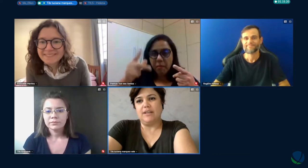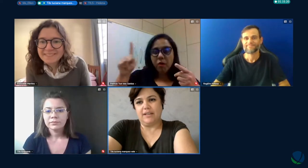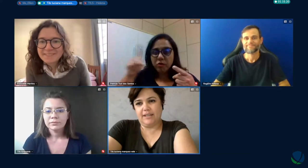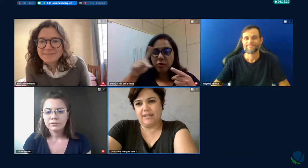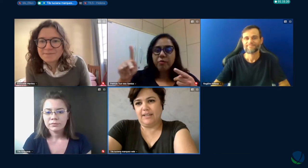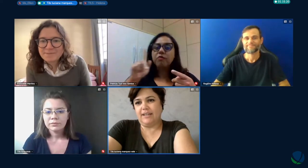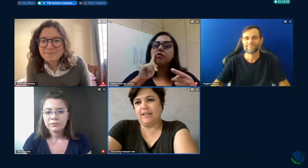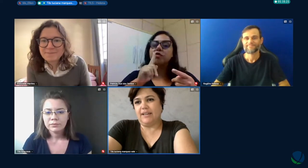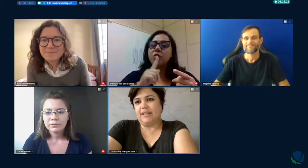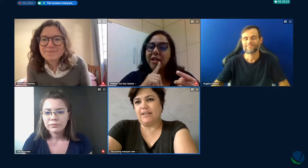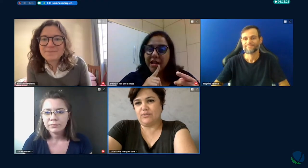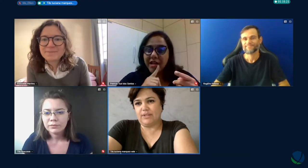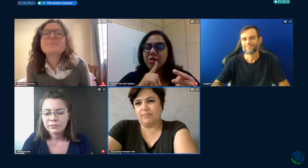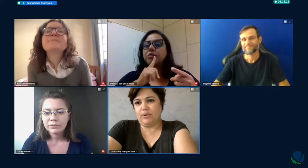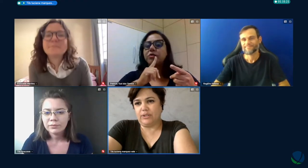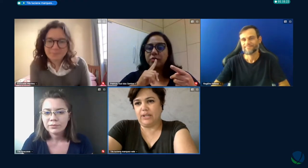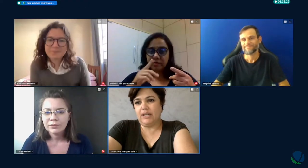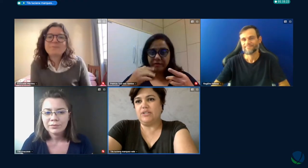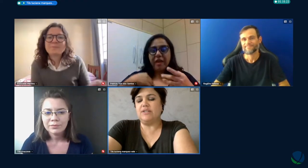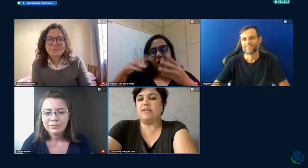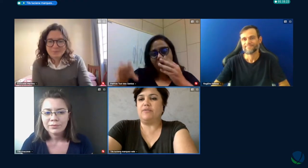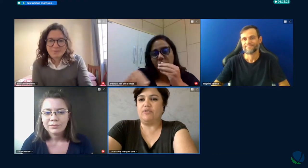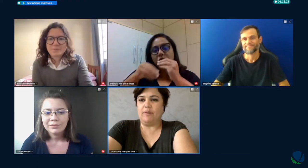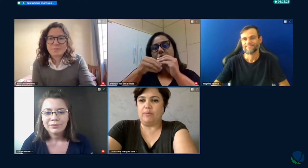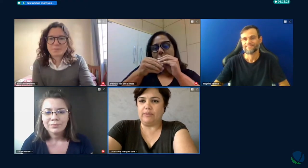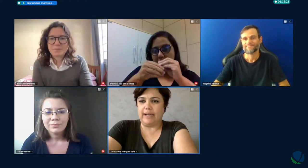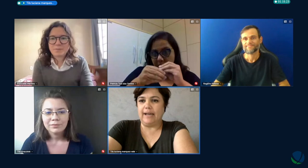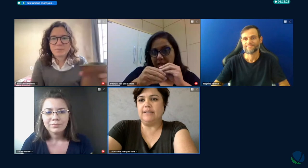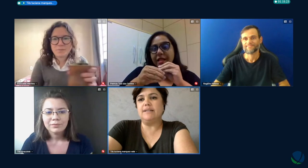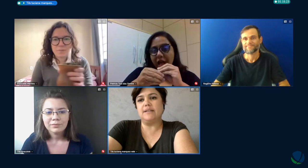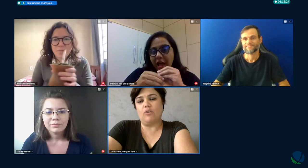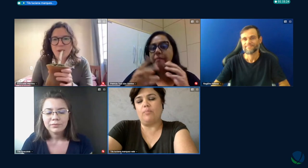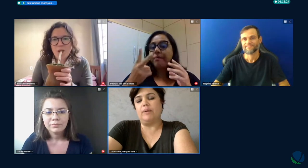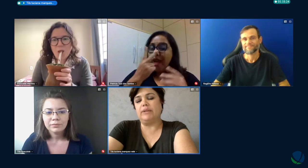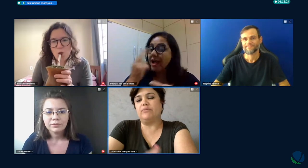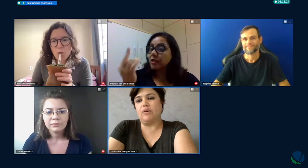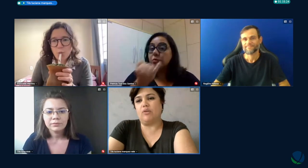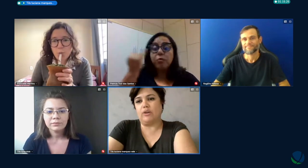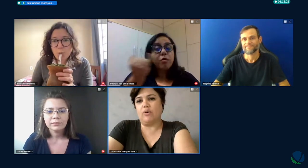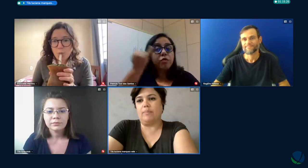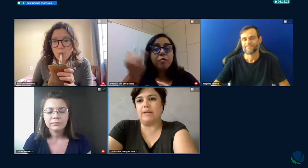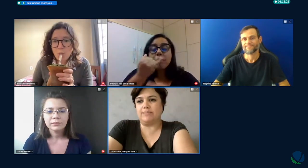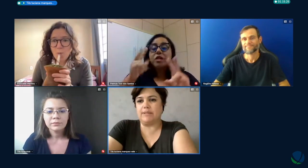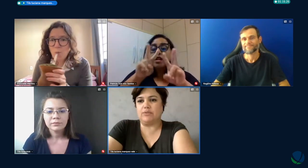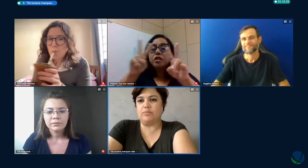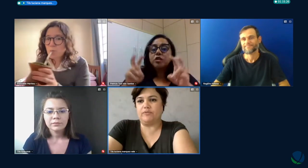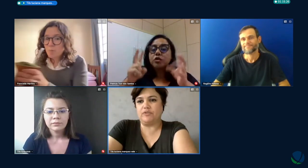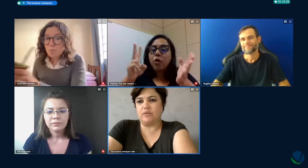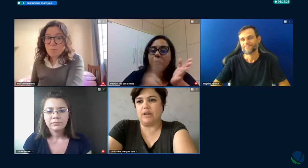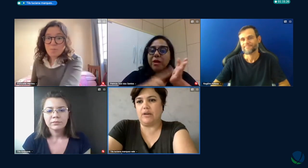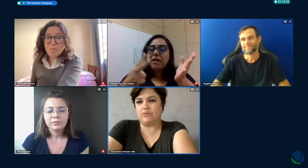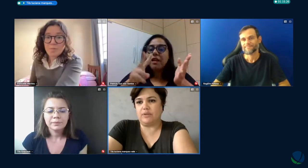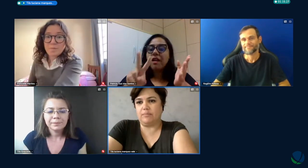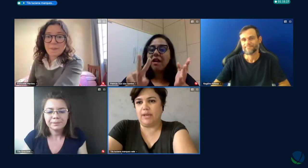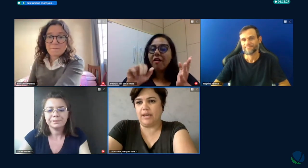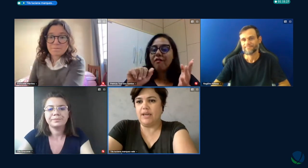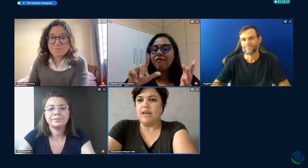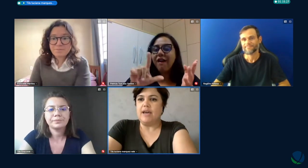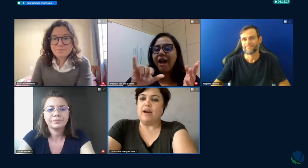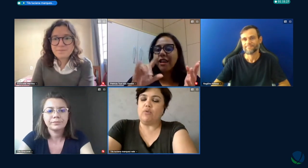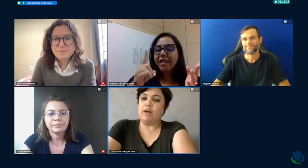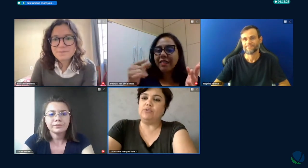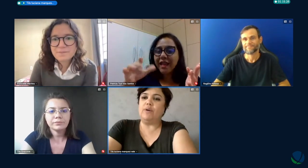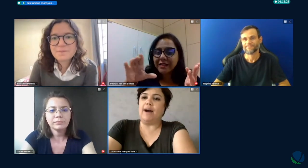pontos e questões importantes que foram apontadas, em complemento agora com a participação do professor Glaucio